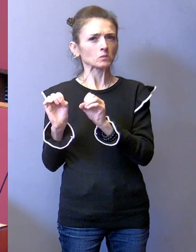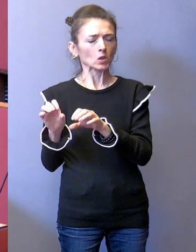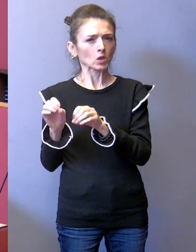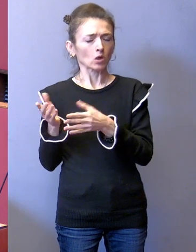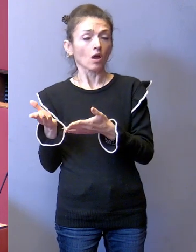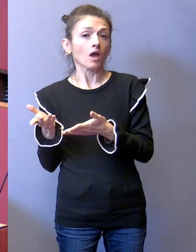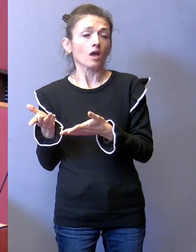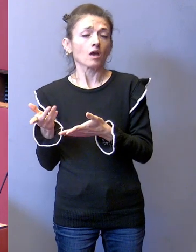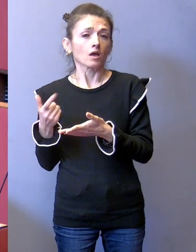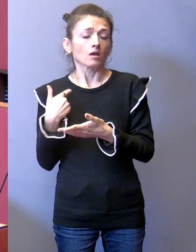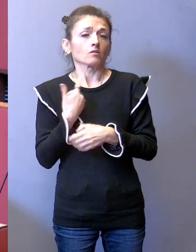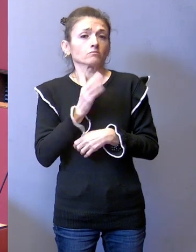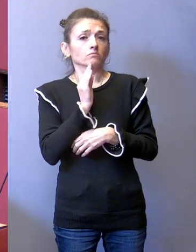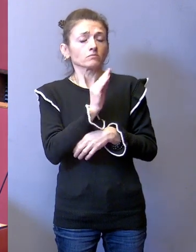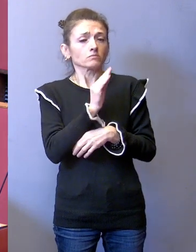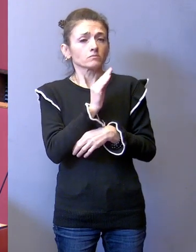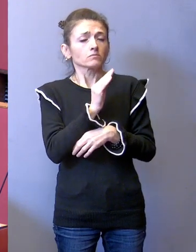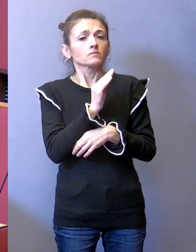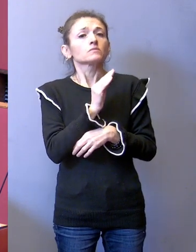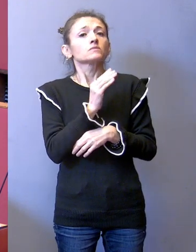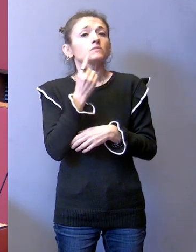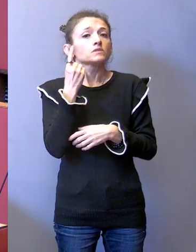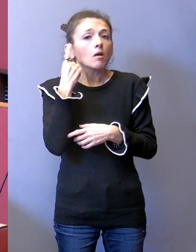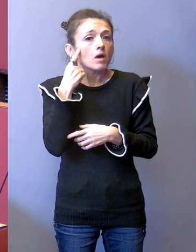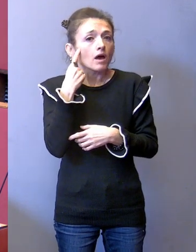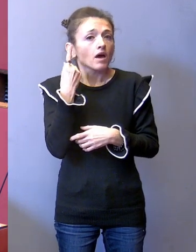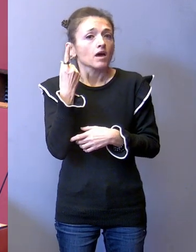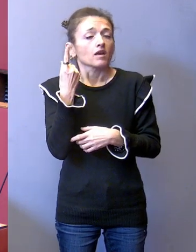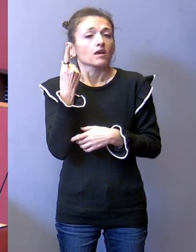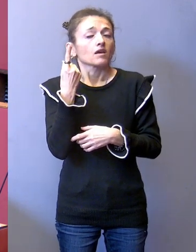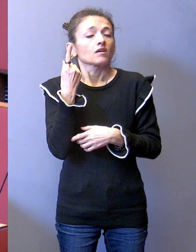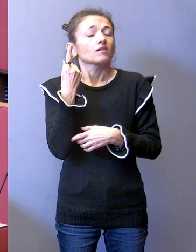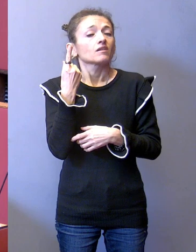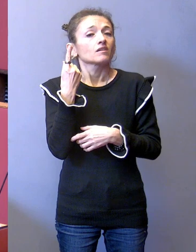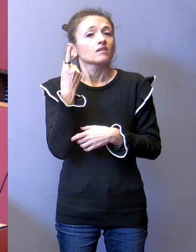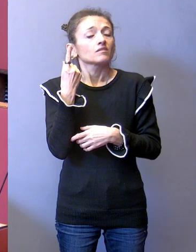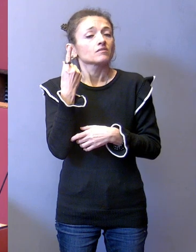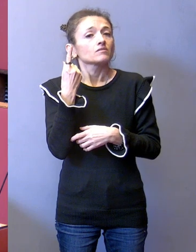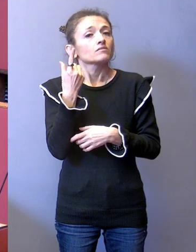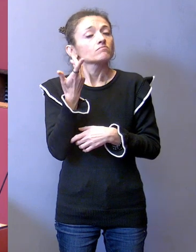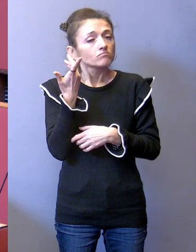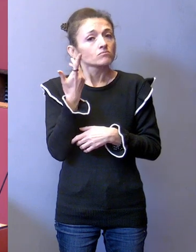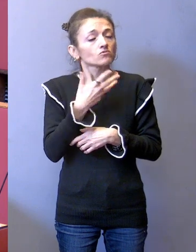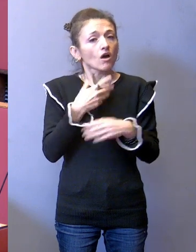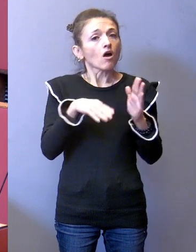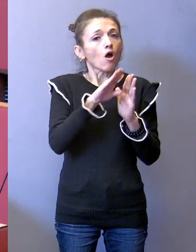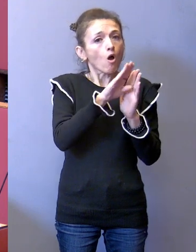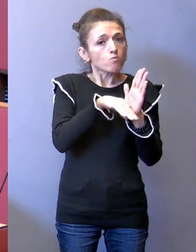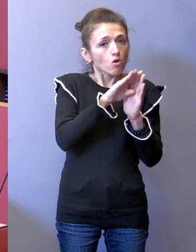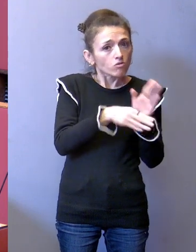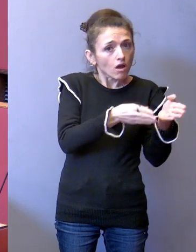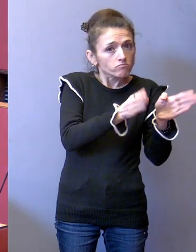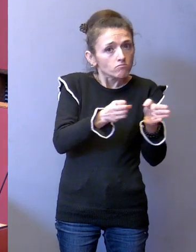quello che ci preme interrogarla e chiederle Anche se ci fosse e le chiedo assessore Se ci fosse un cronoprogramma ovviamente